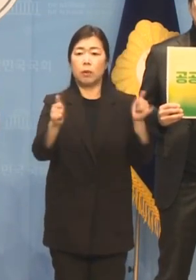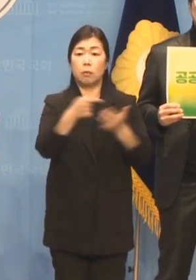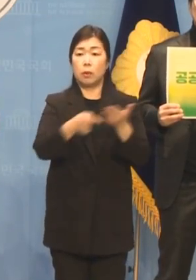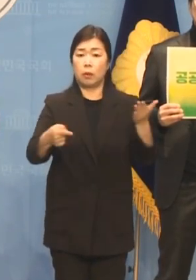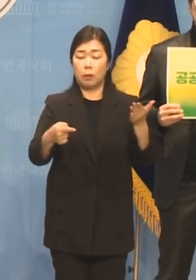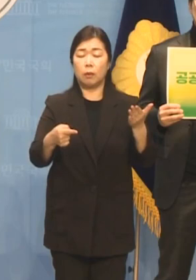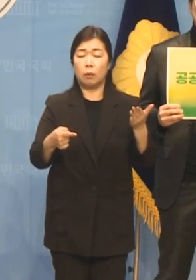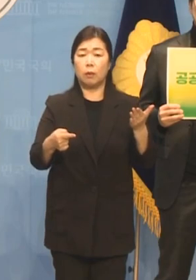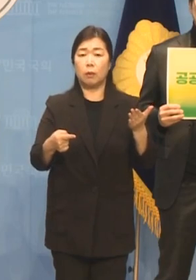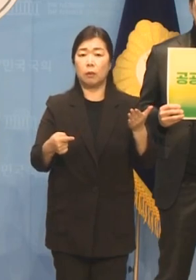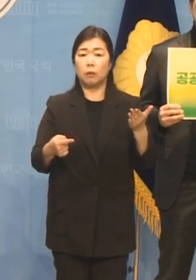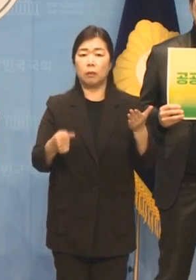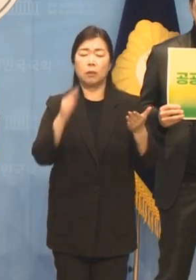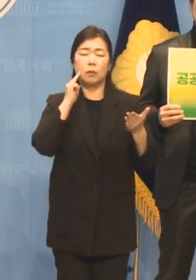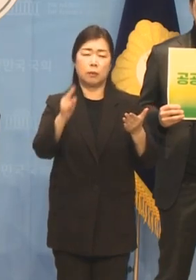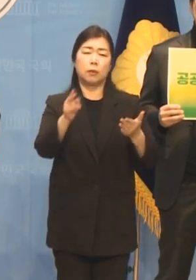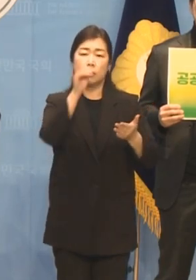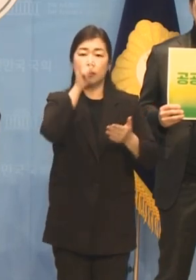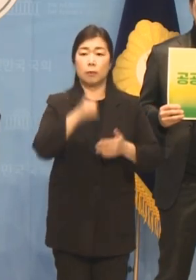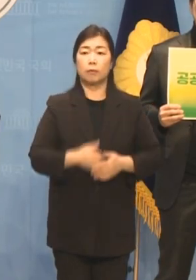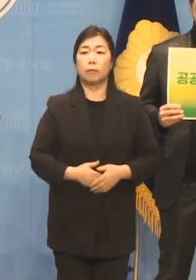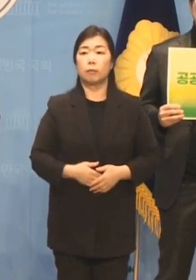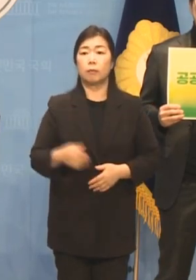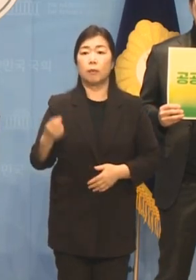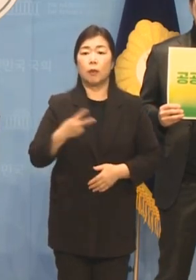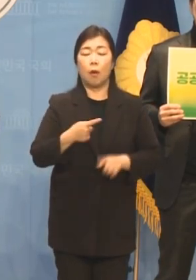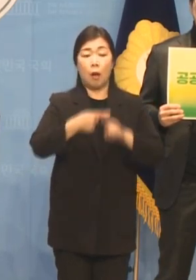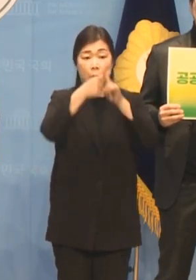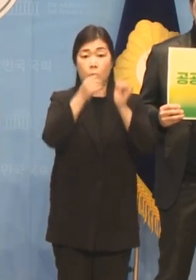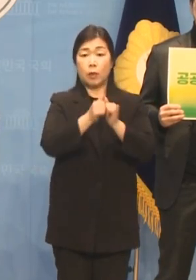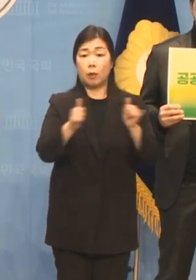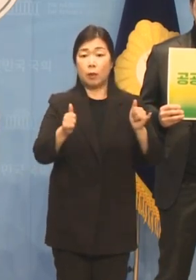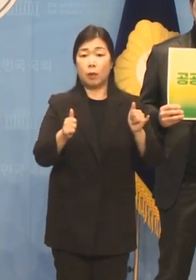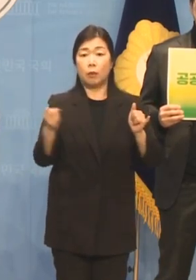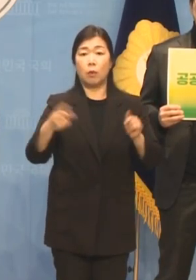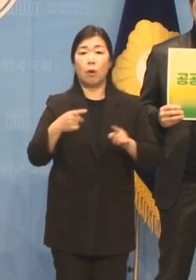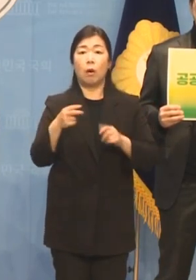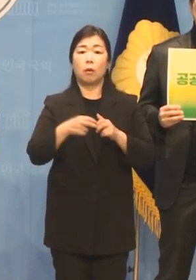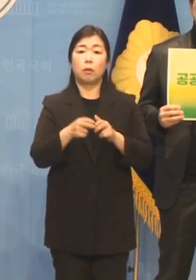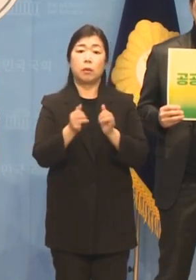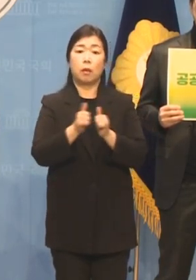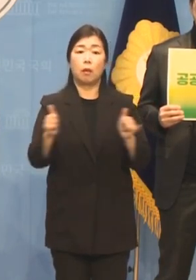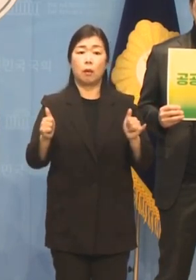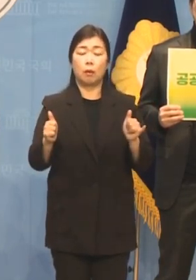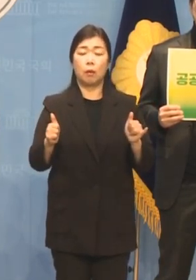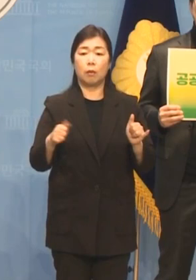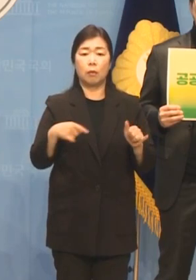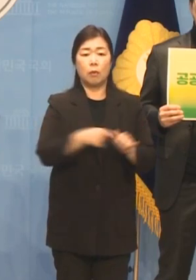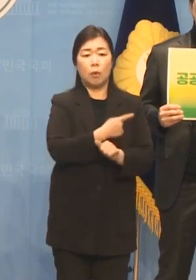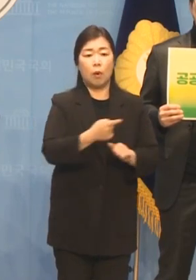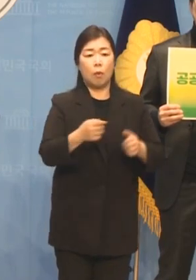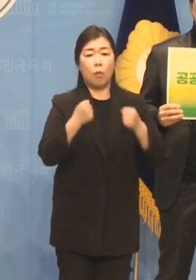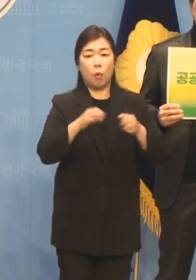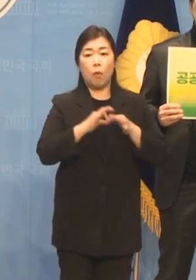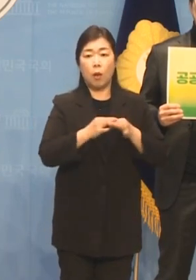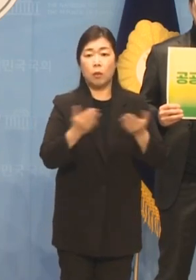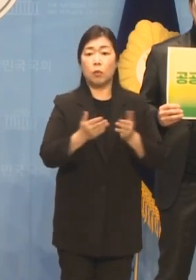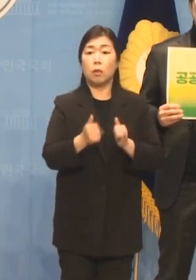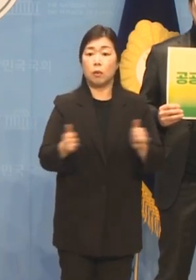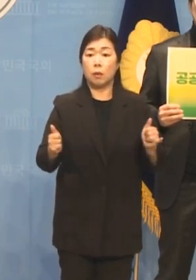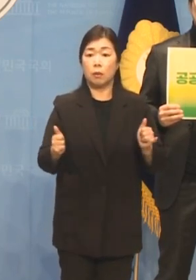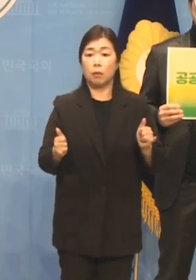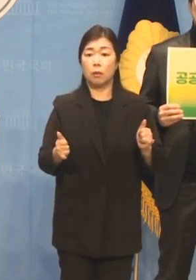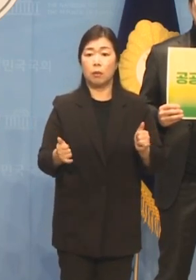피해를 극심하게 보고 있고 또 간호사를 비롯한 의사를 제외한 나머지 보건의료 종사자들이